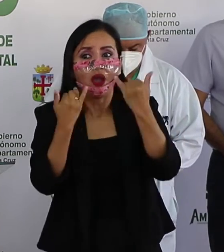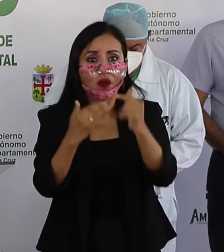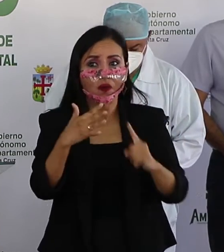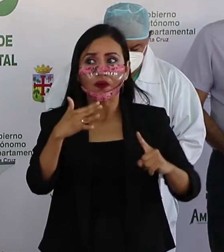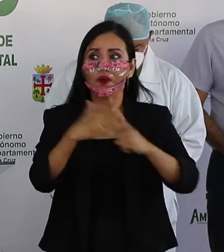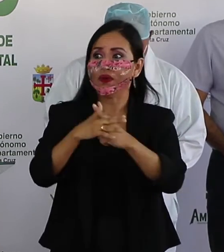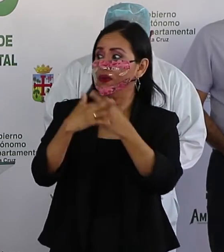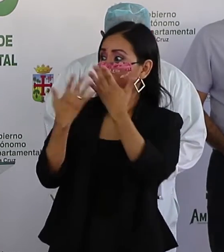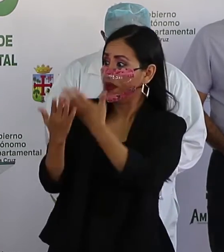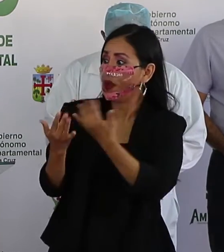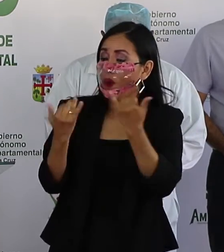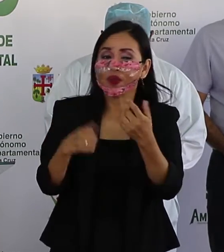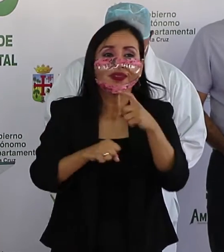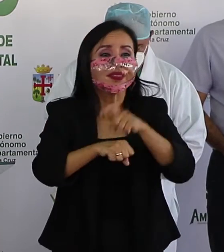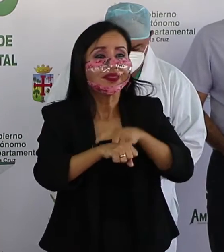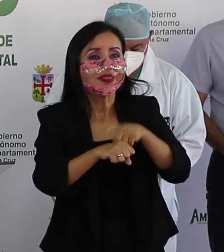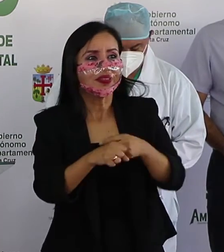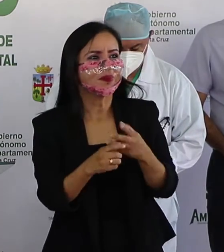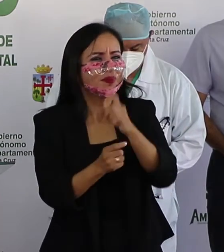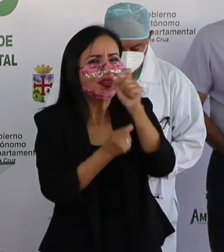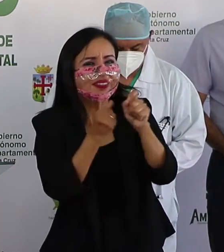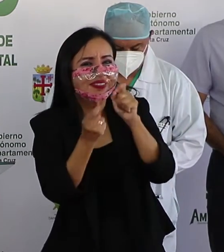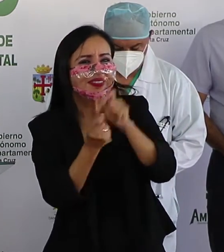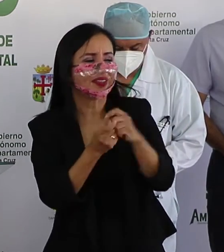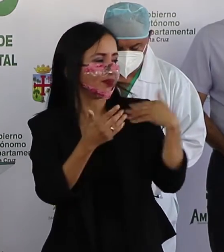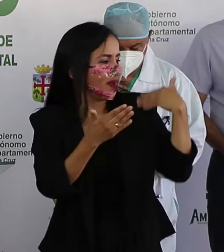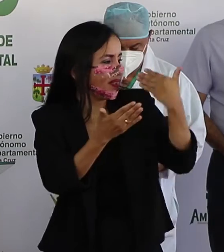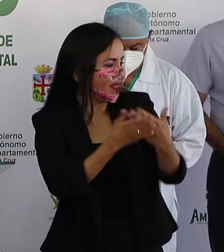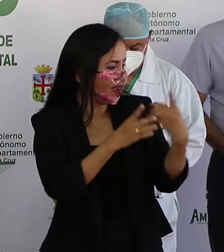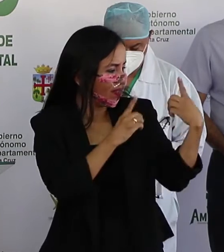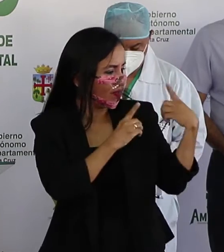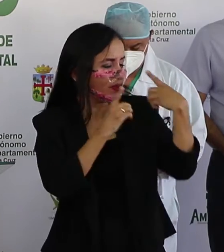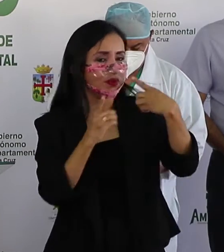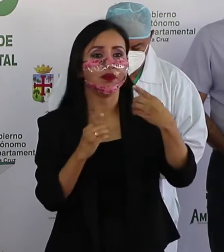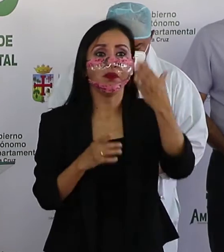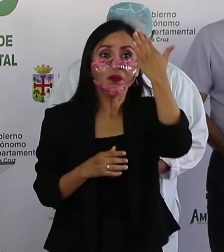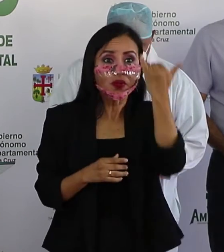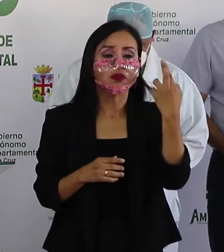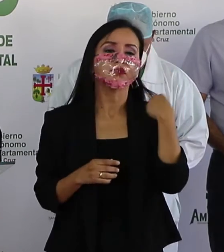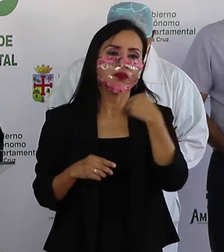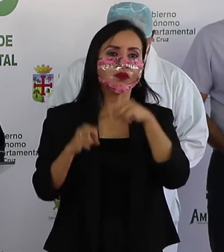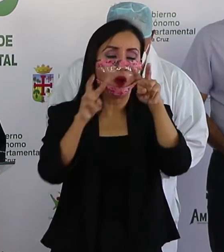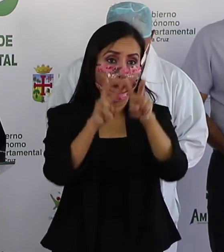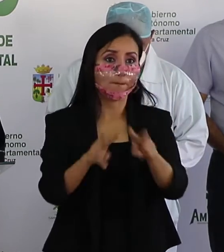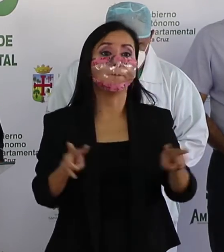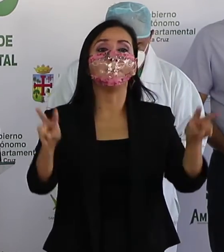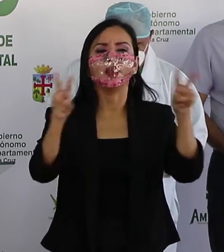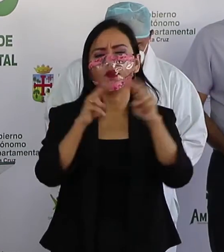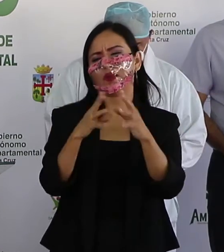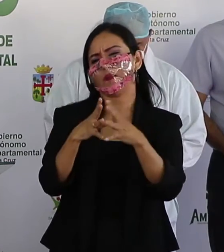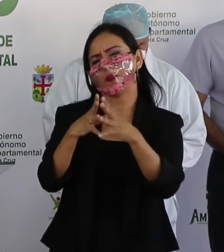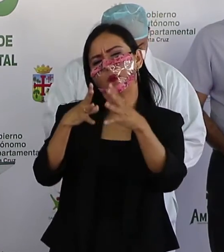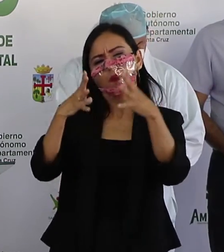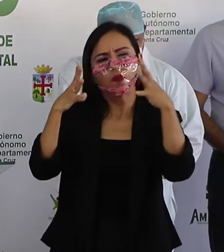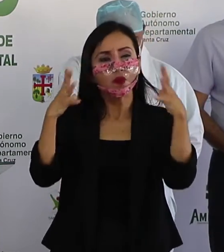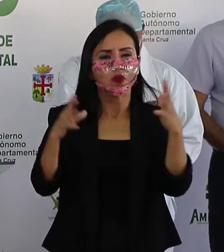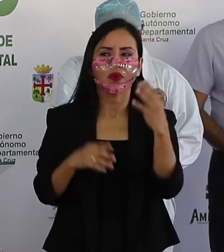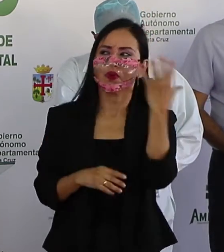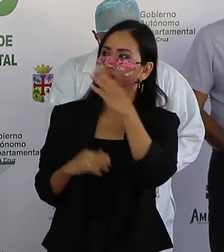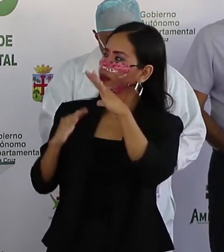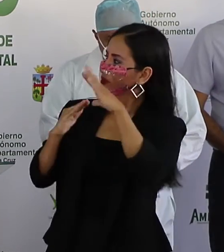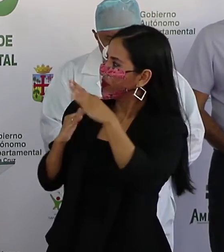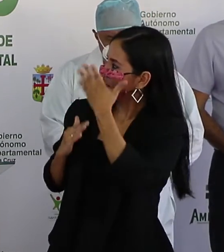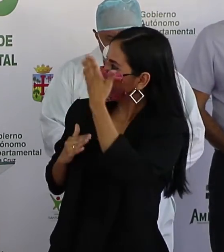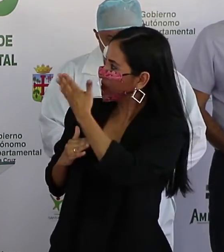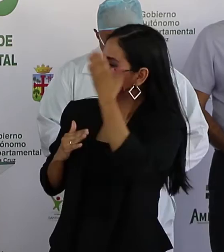esta ayuda en los momentos precisos y por eso es que nosotros valoramos muchísimo eso, señor